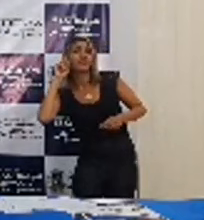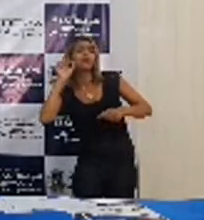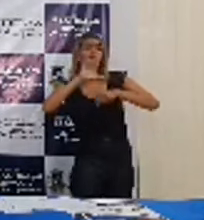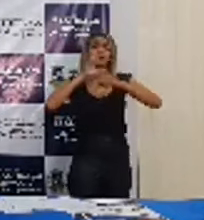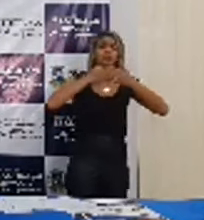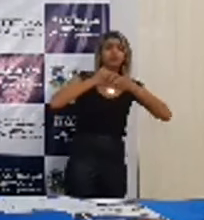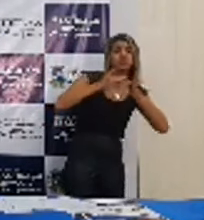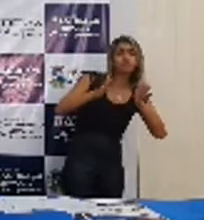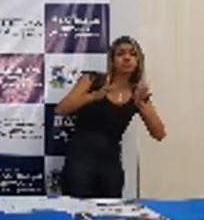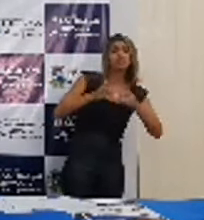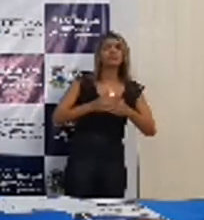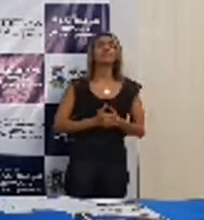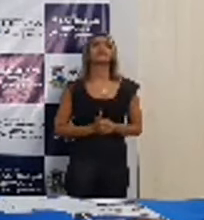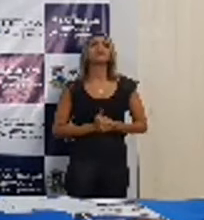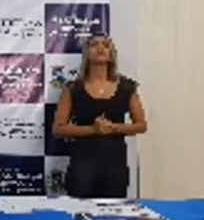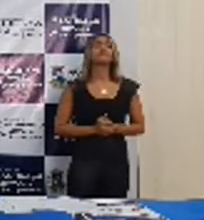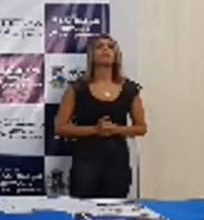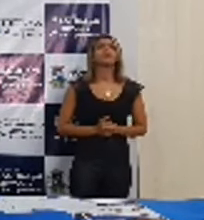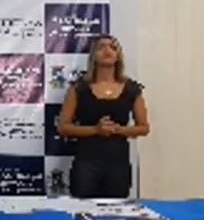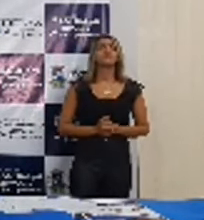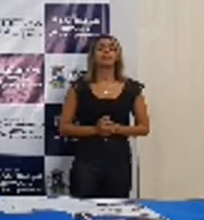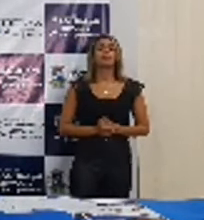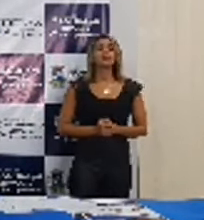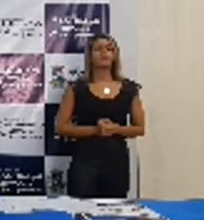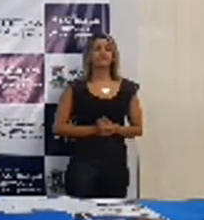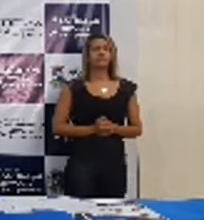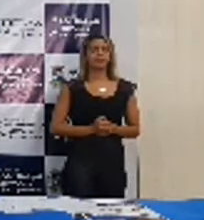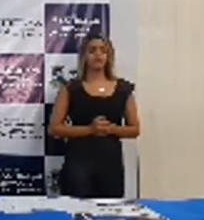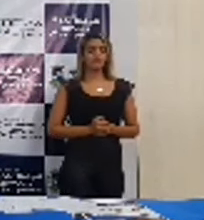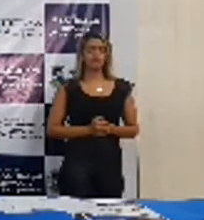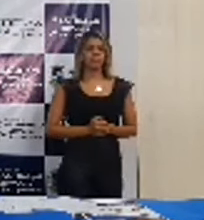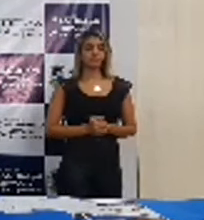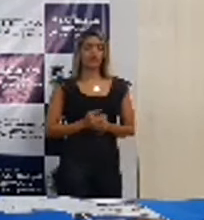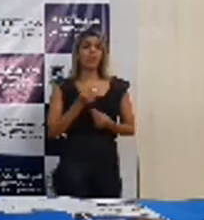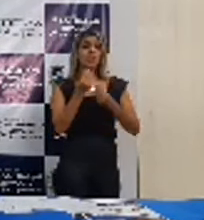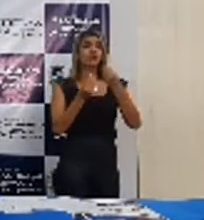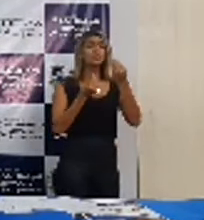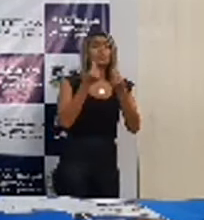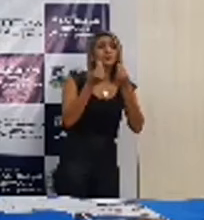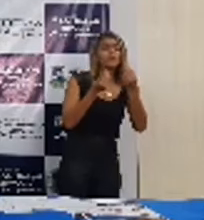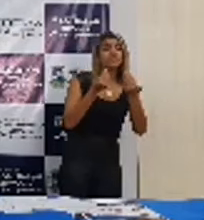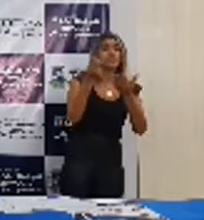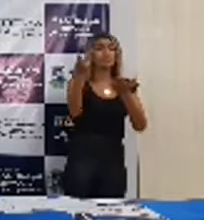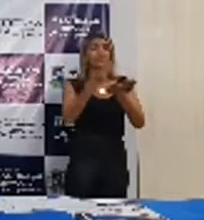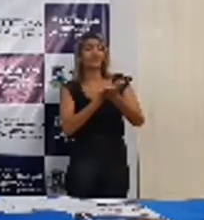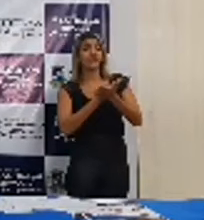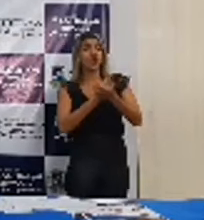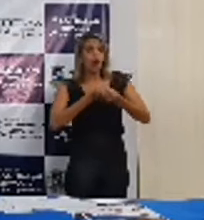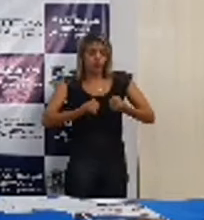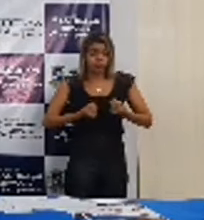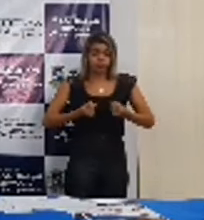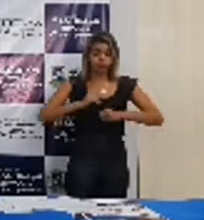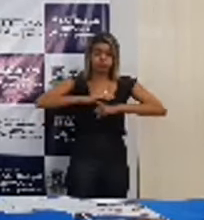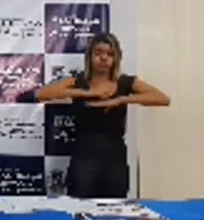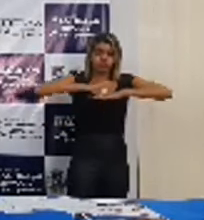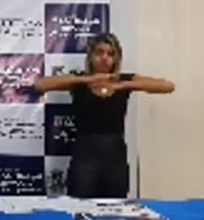aí a ter números altos de casos positivos em Manhuaçu, pode ser revogada essa decisão? Muito bem, nós